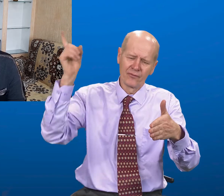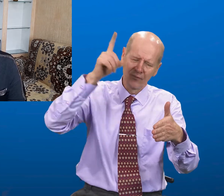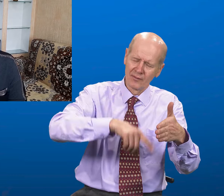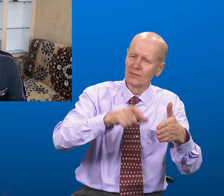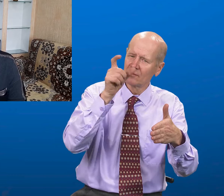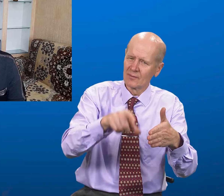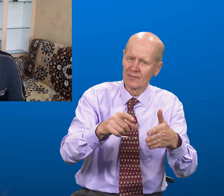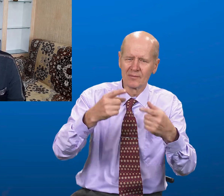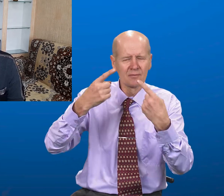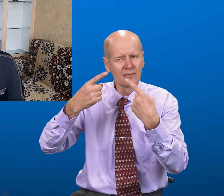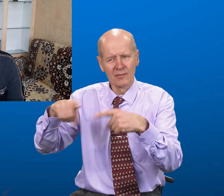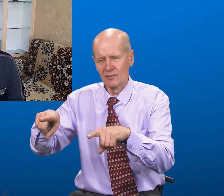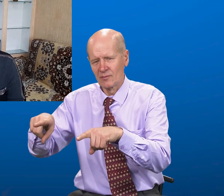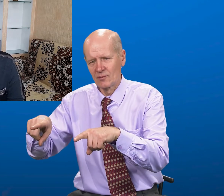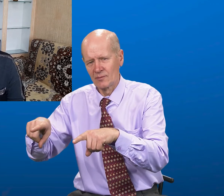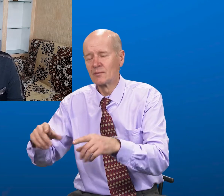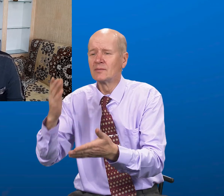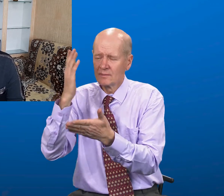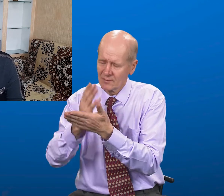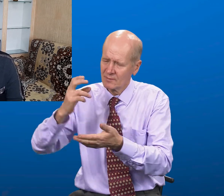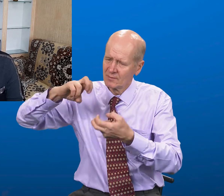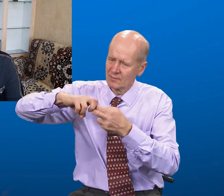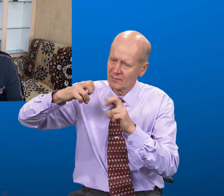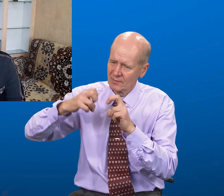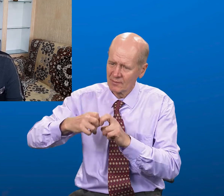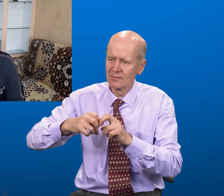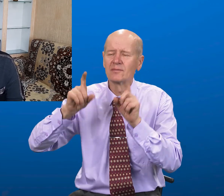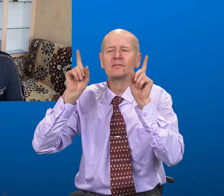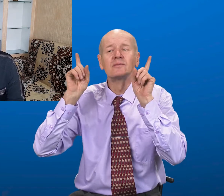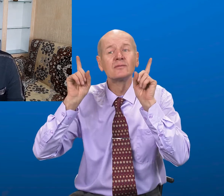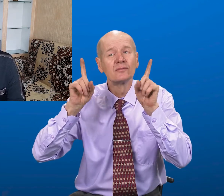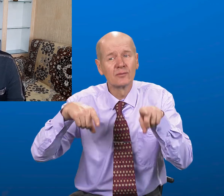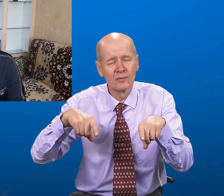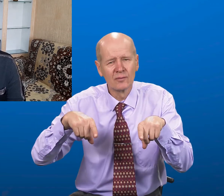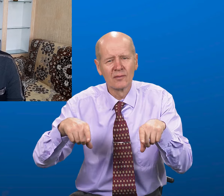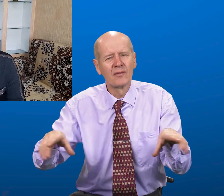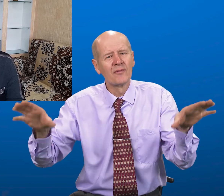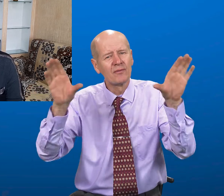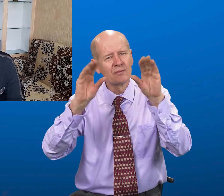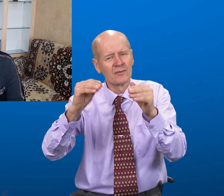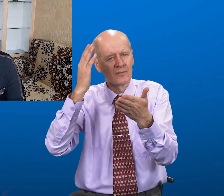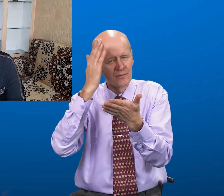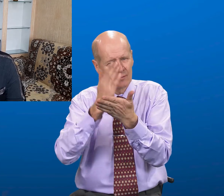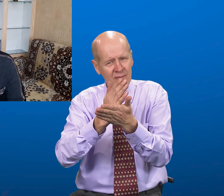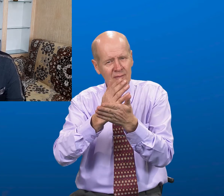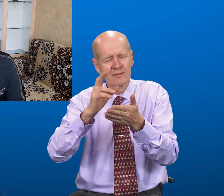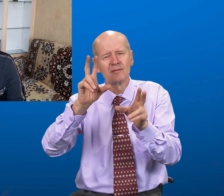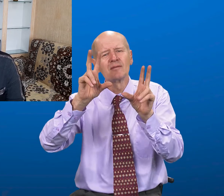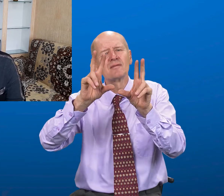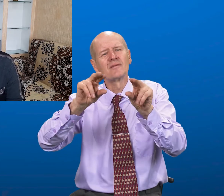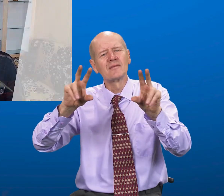Заключительные тексты 40 главы очень многое нам говорят. Прочитайте их, пожалуйста, самостоятельно и ответьте